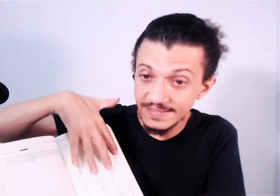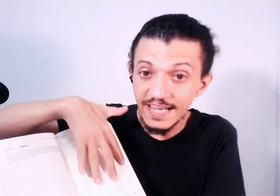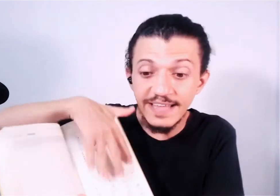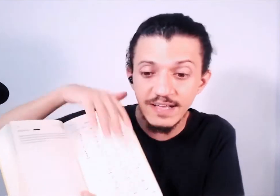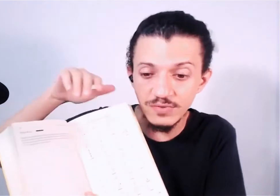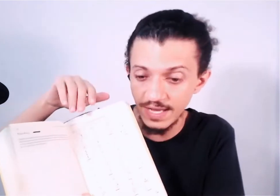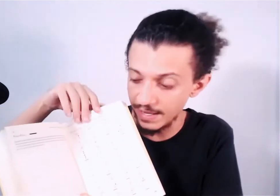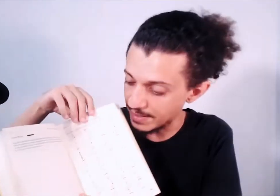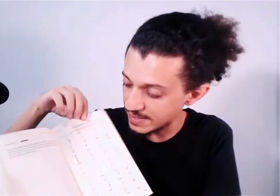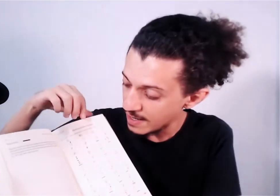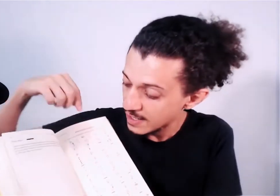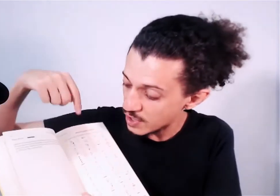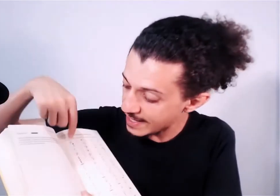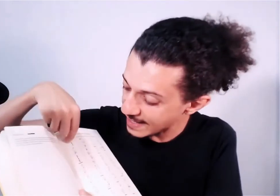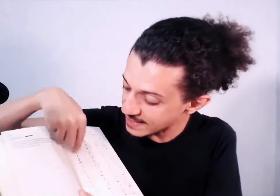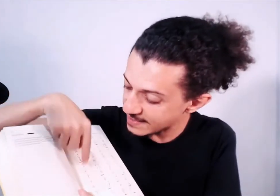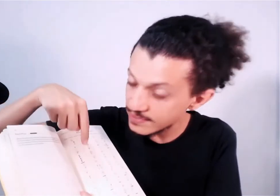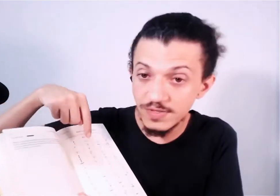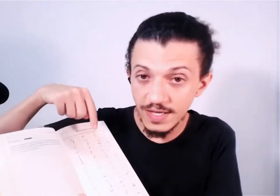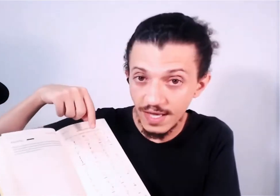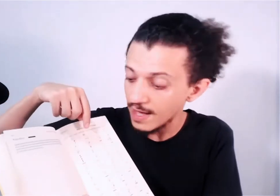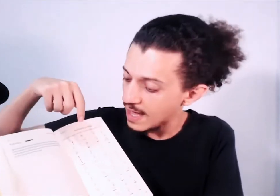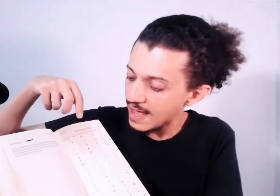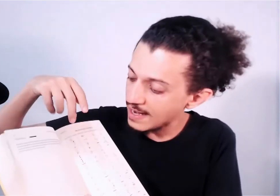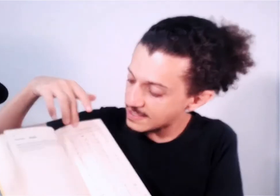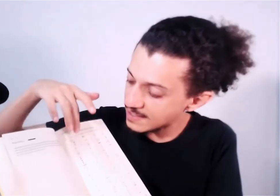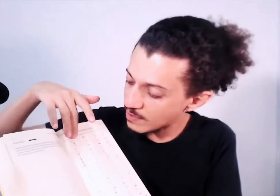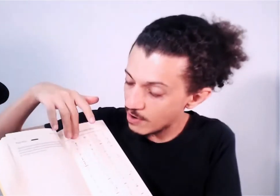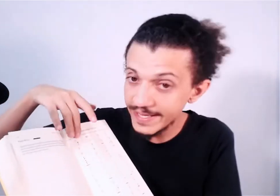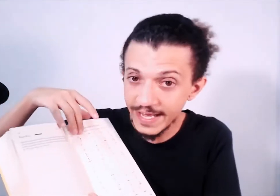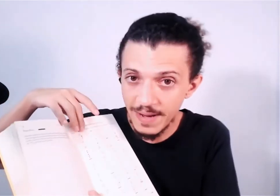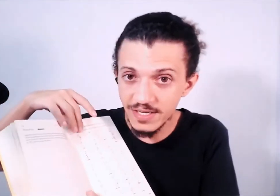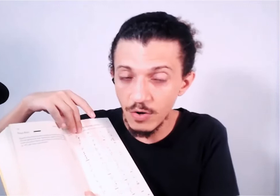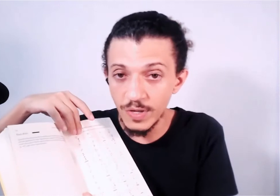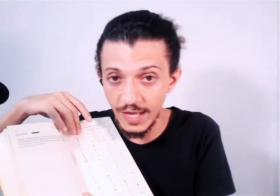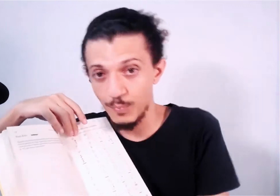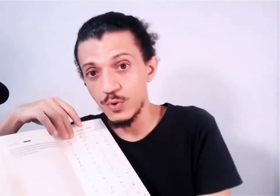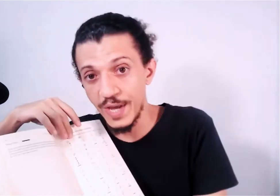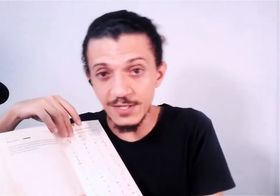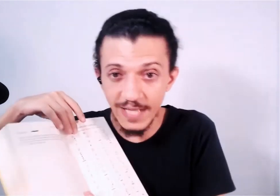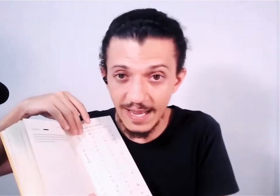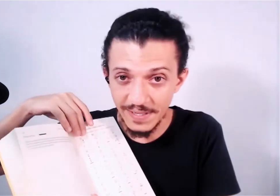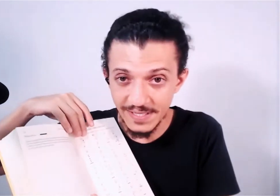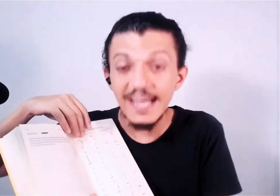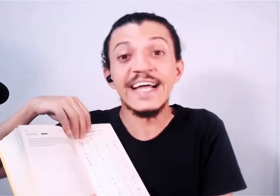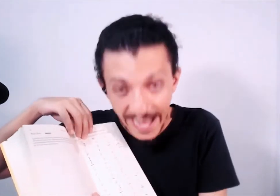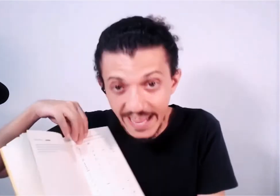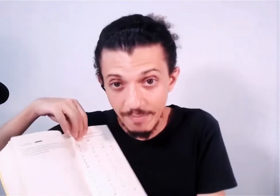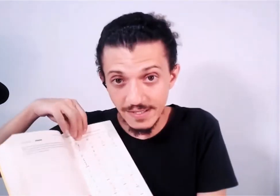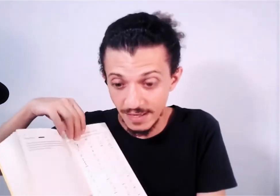ter textos em Libras. Só que esses textos aqui, eles estão na ordem gramatical do quê? Do português ou da Libras? Da Libras.